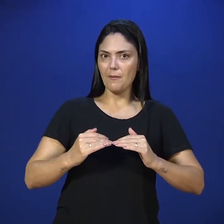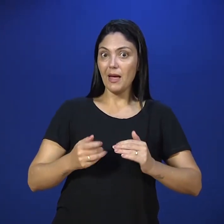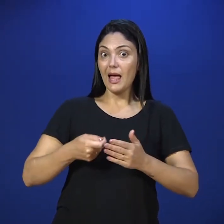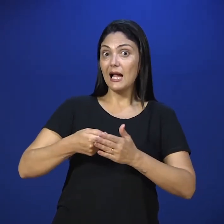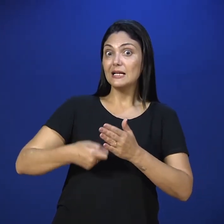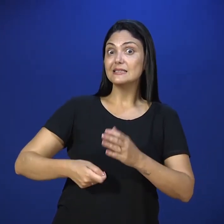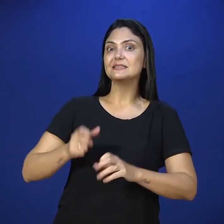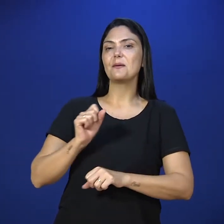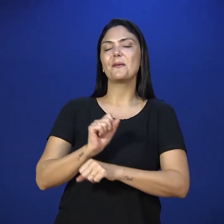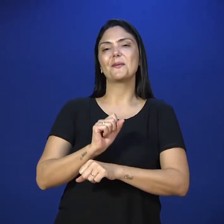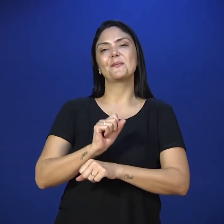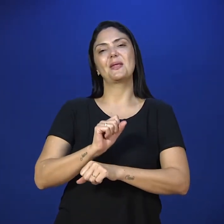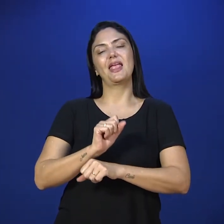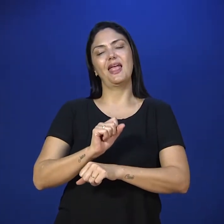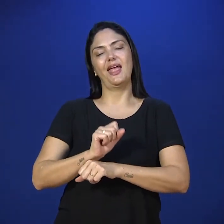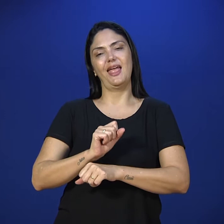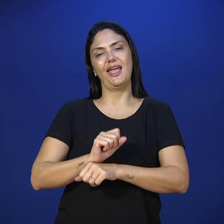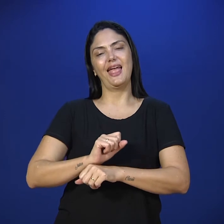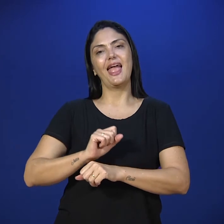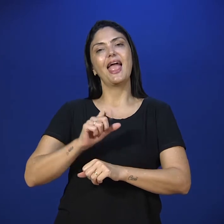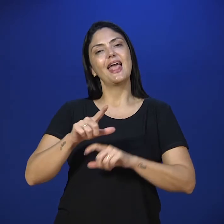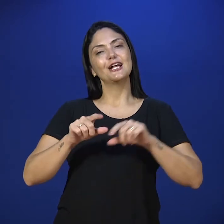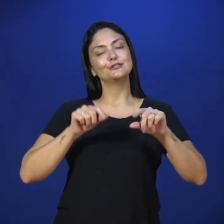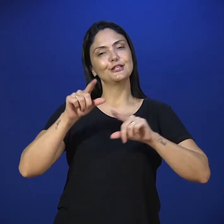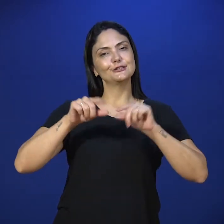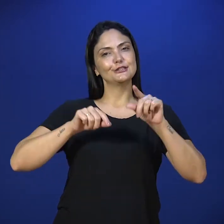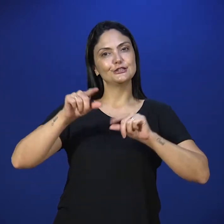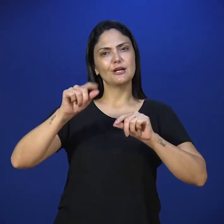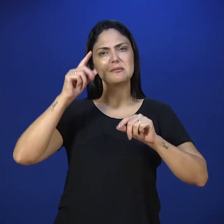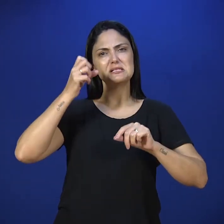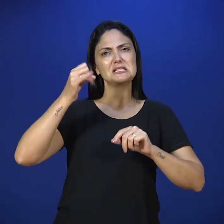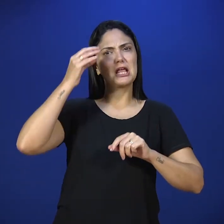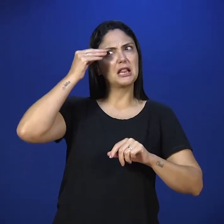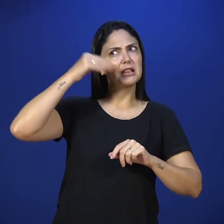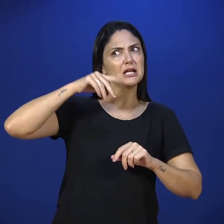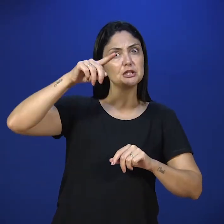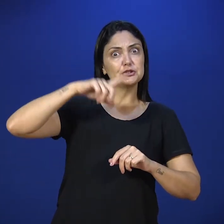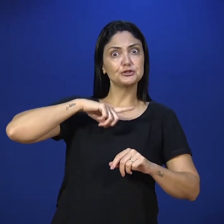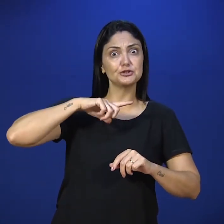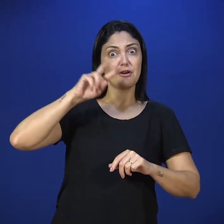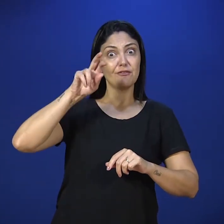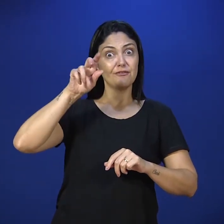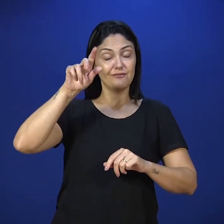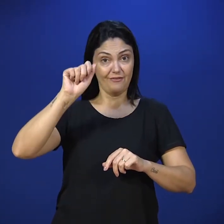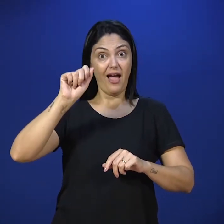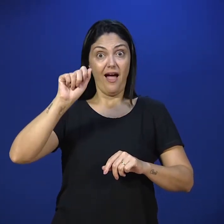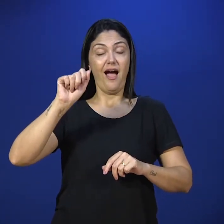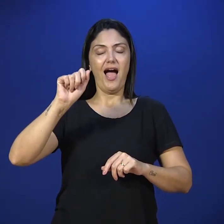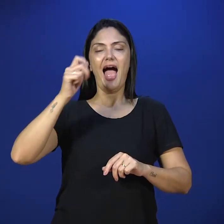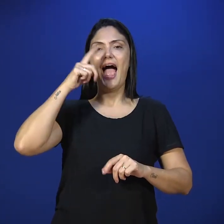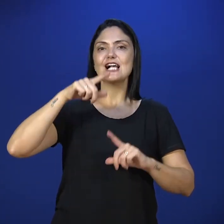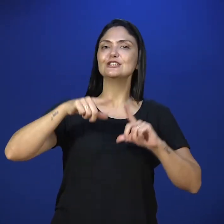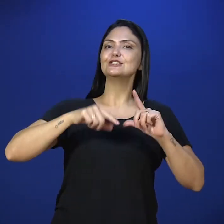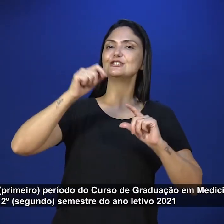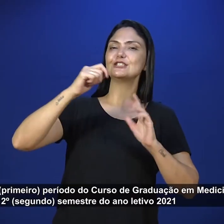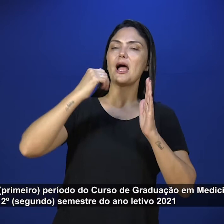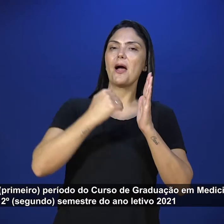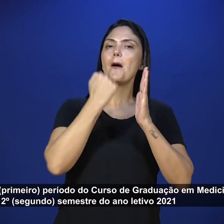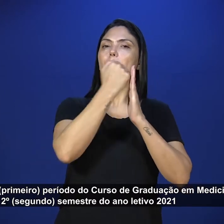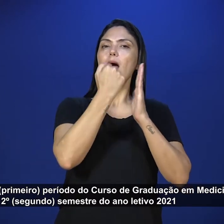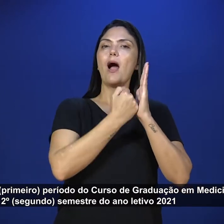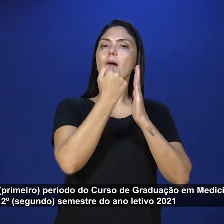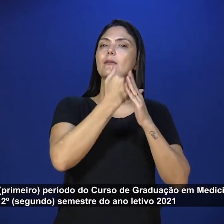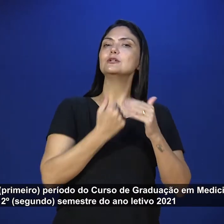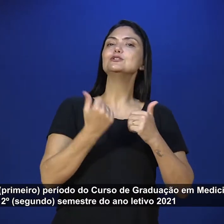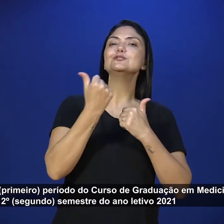de espera aguardando reclassificação. Em havendo existência de vaga, serão chamados para efetuarem sua matrícula no